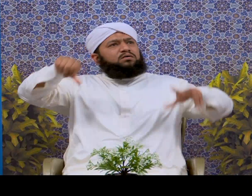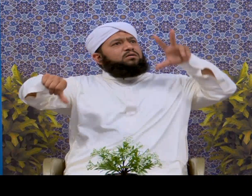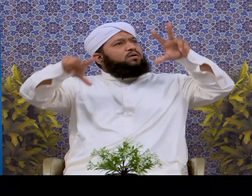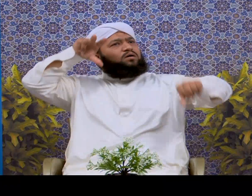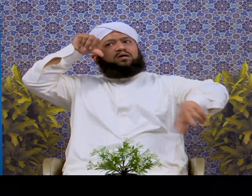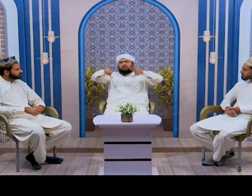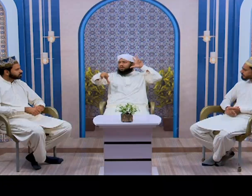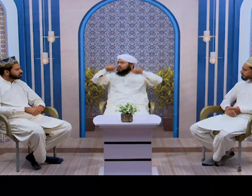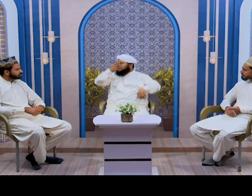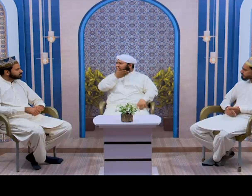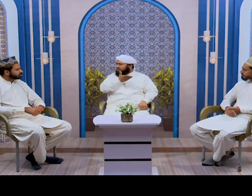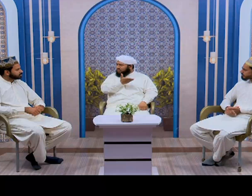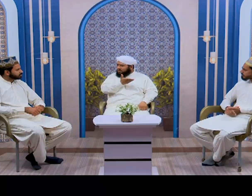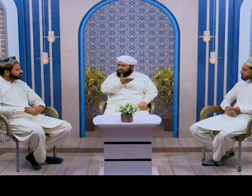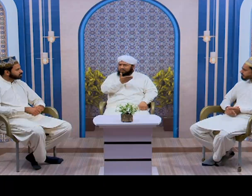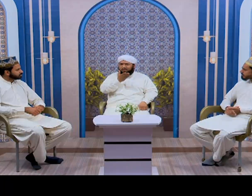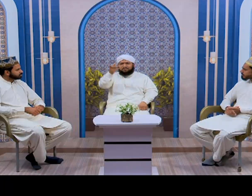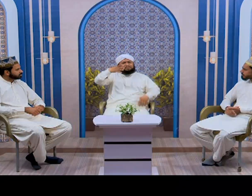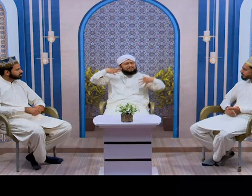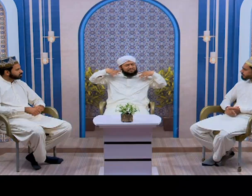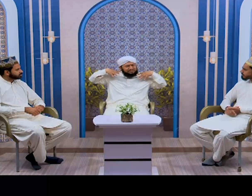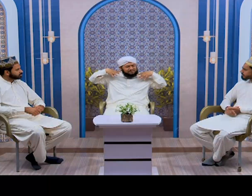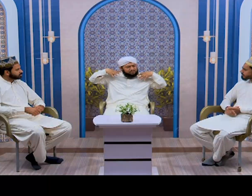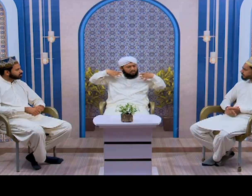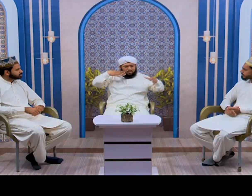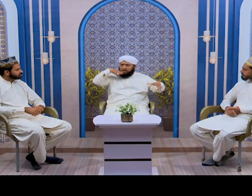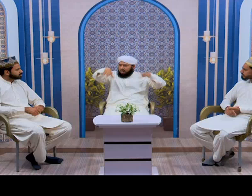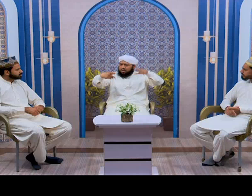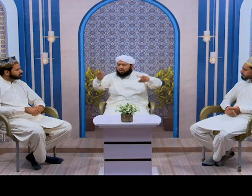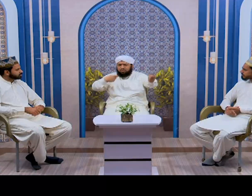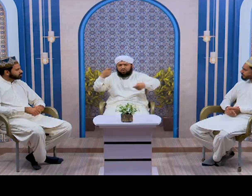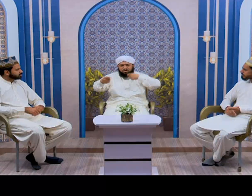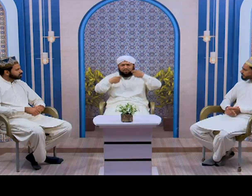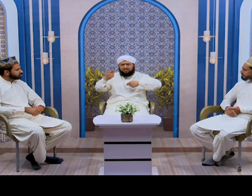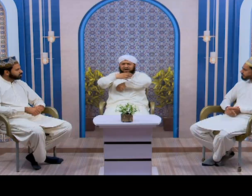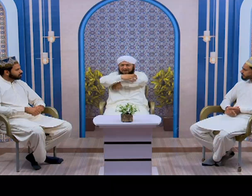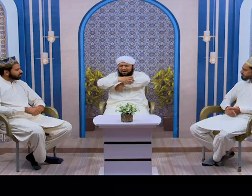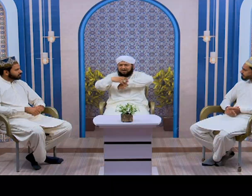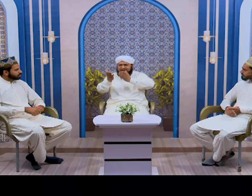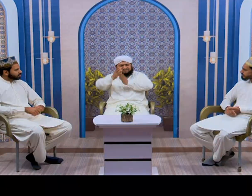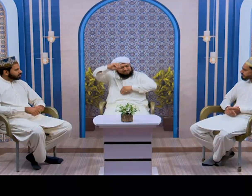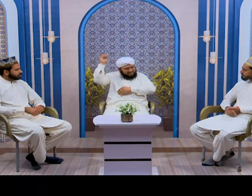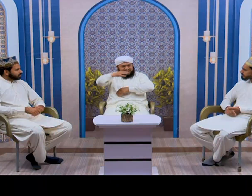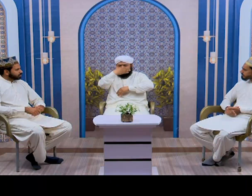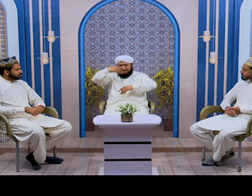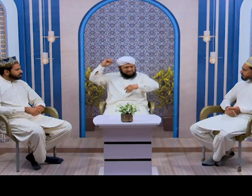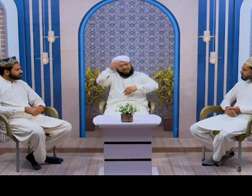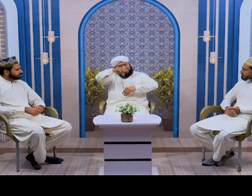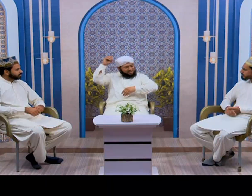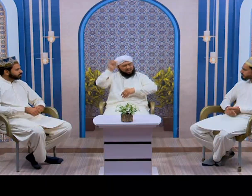ہیں، لوگوں کے خون پسینے کی کمائی لوٹی جا رہی ہے، غریبوں کی آہیں بد دعائیں لی جا رہی ہیں، اور دوسری طرف